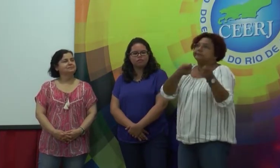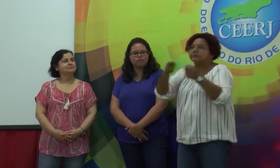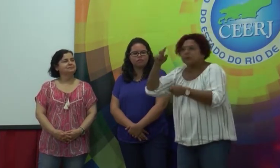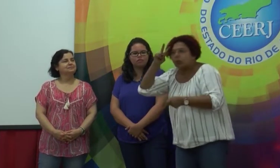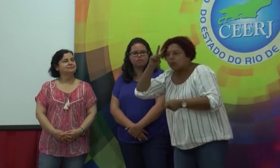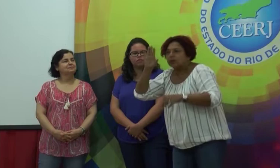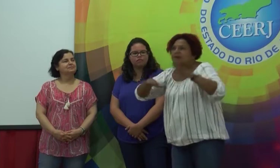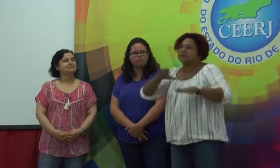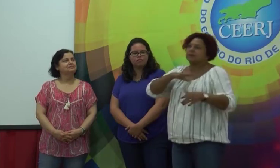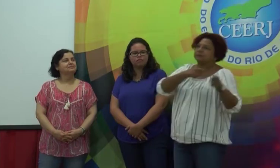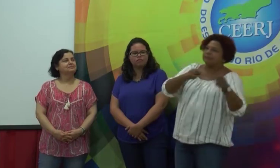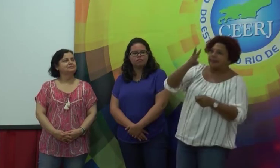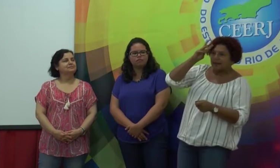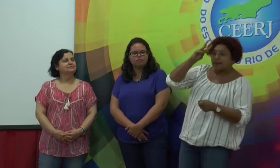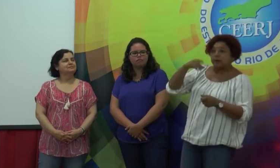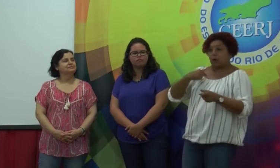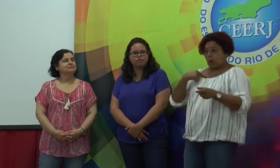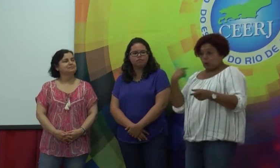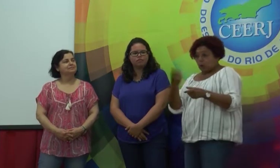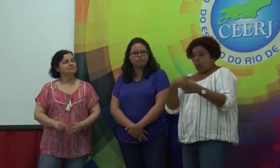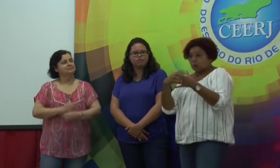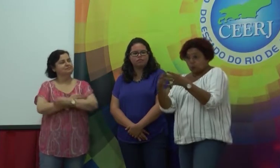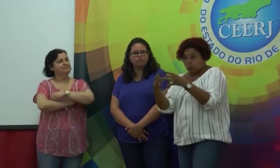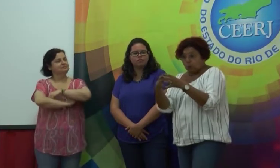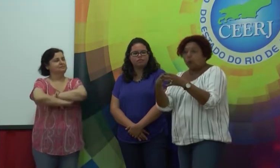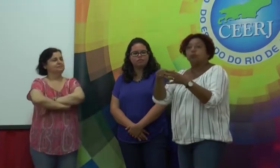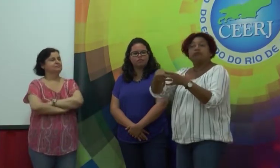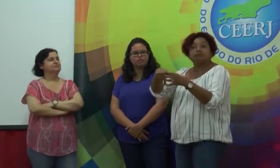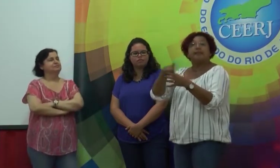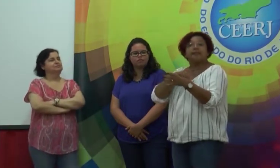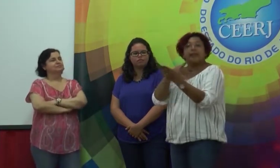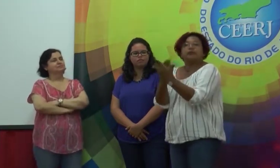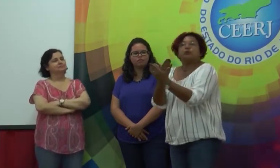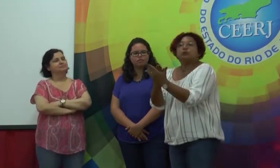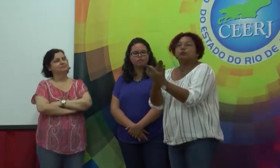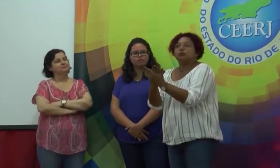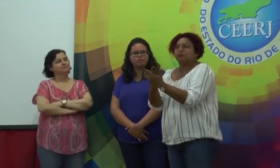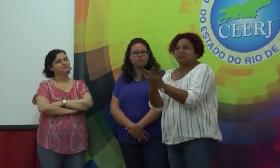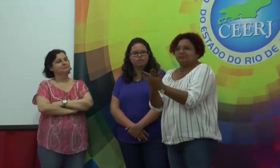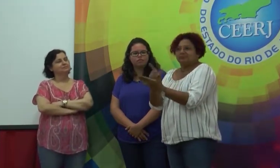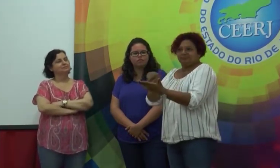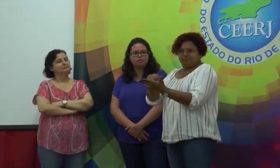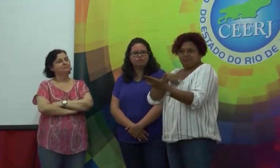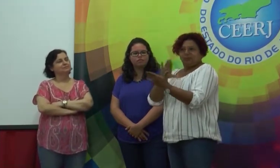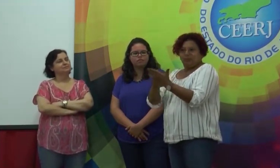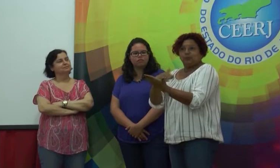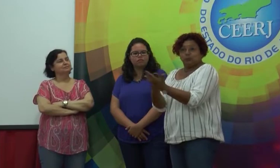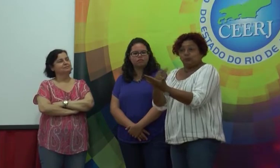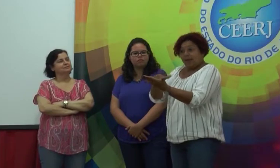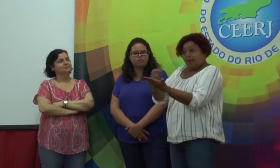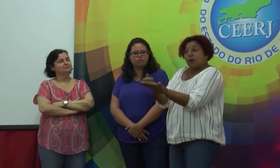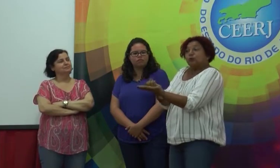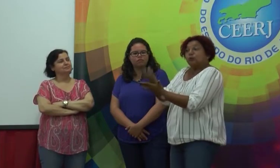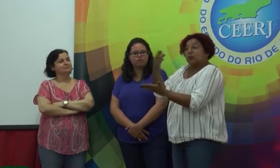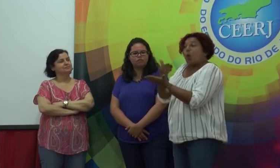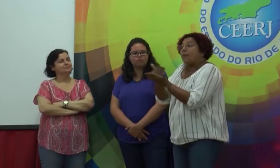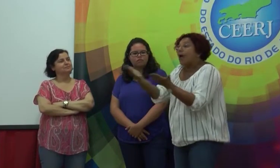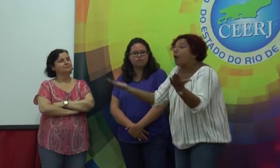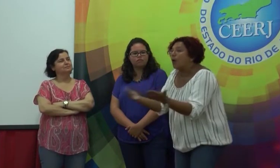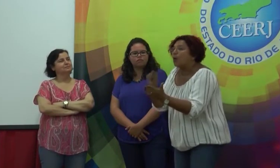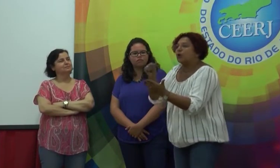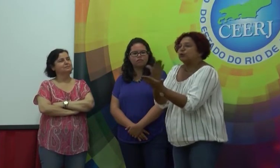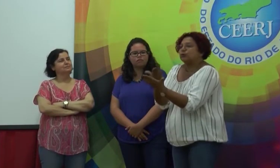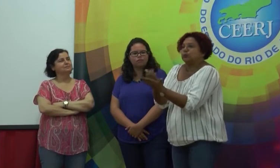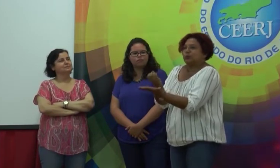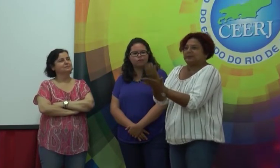espírita tem seus compromissos, tem durante a semana uma programação, existem grupos de estudo, né,